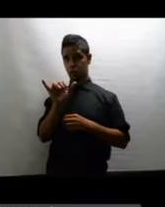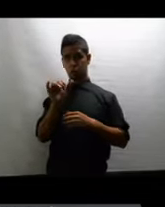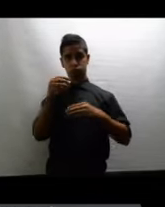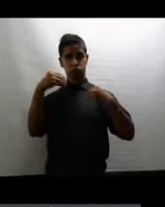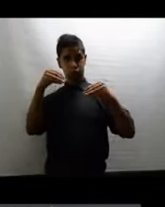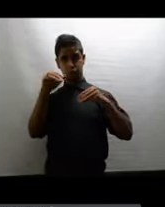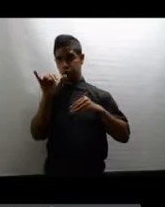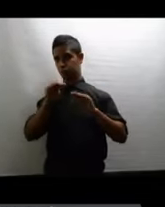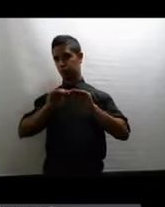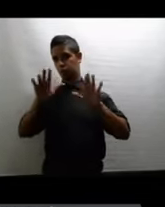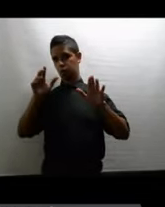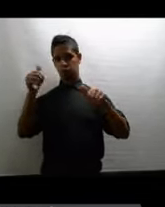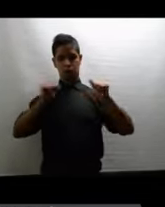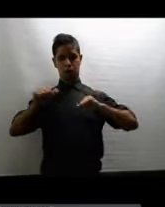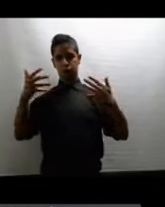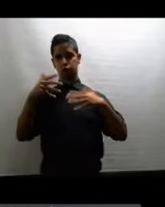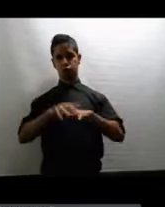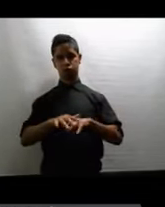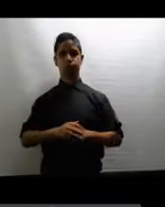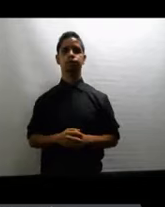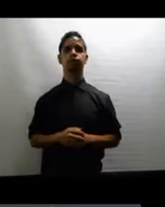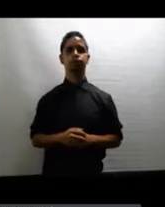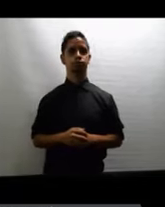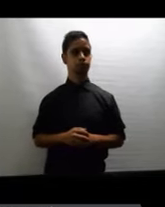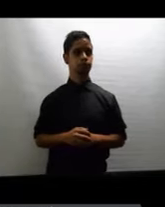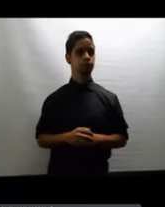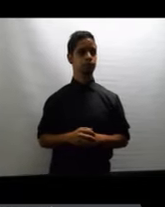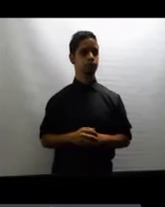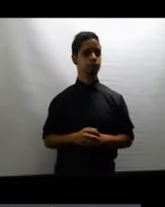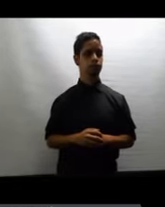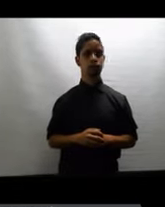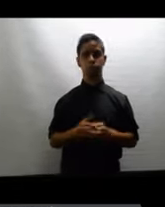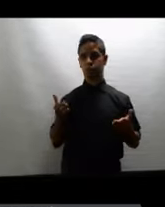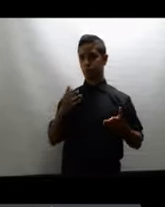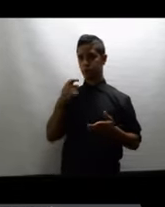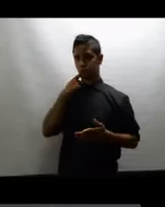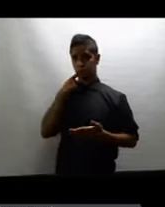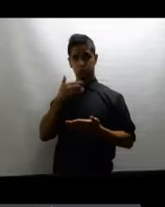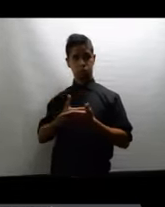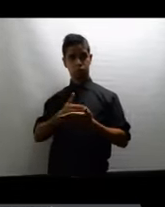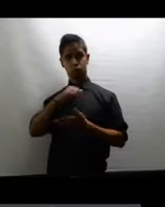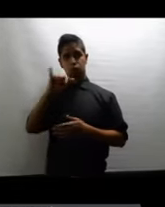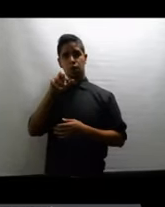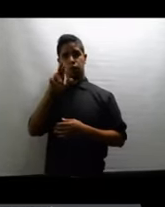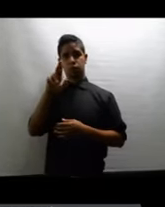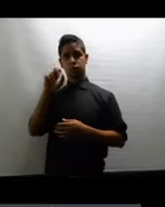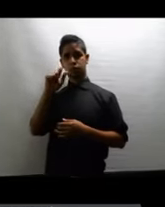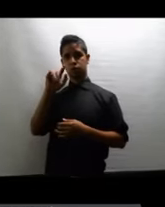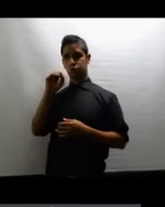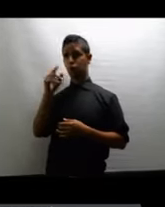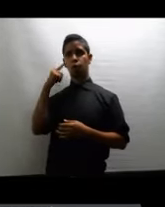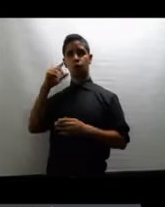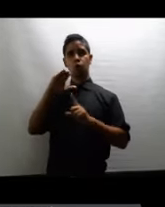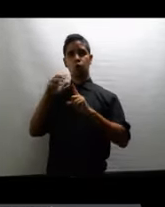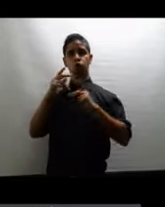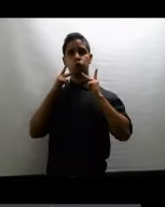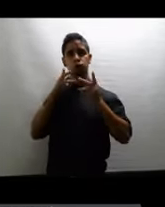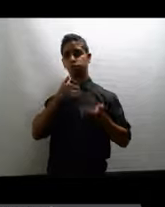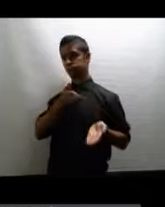Artefusión. Ahí estamos. ¿Qué te puedo decir? Bueno, y está aquí Javier Santiago de la Fundación Nacional para la